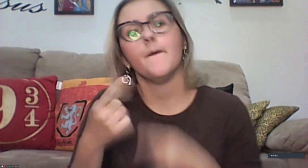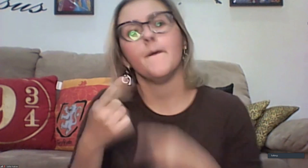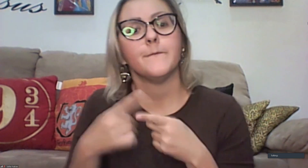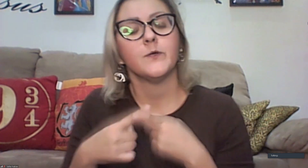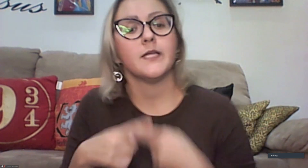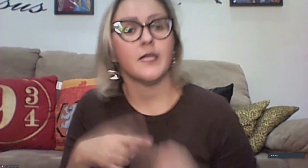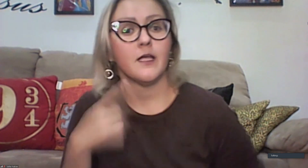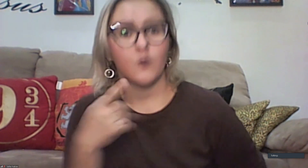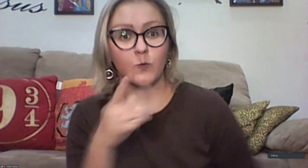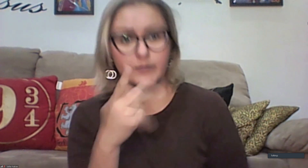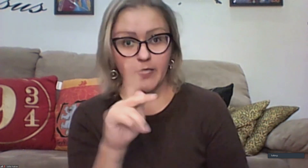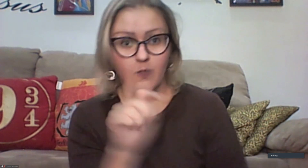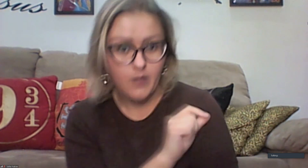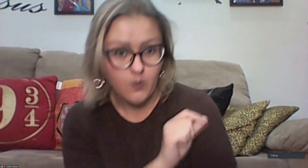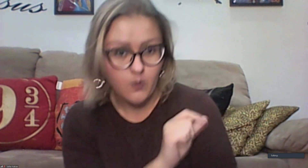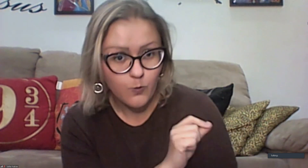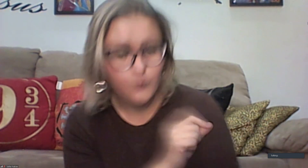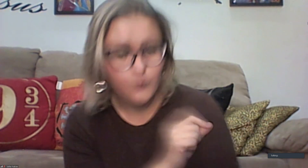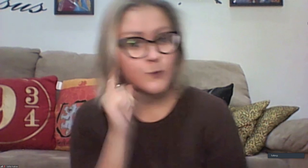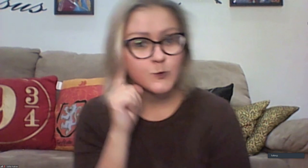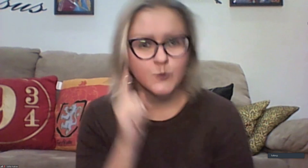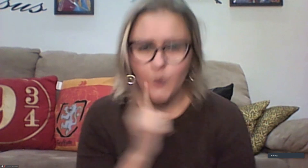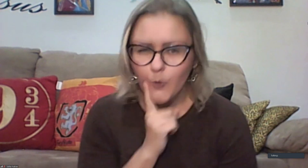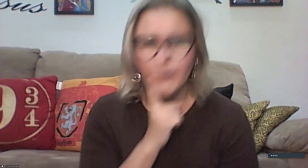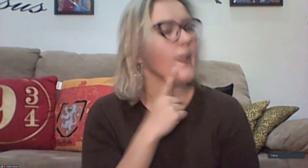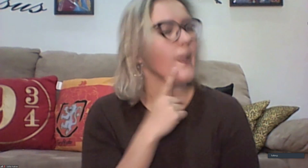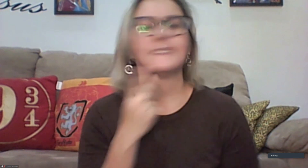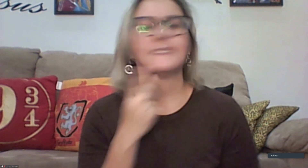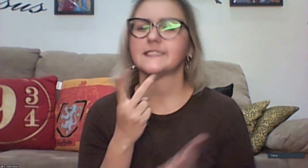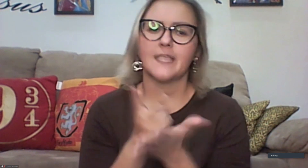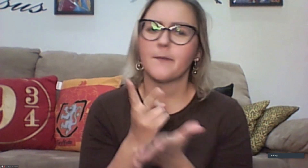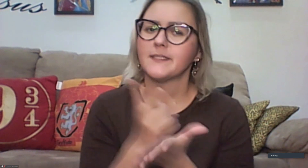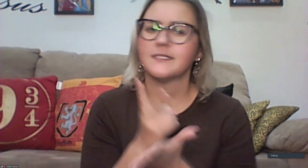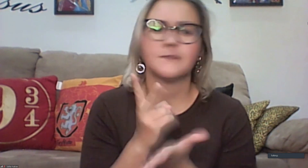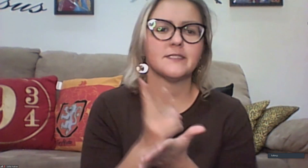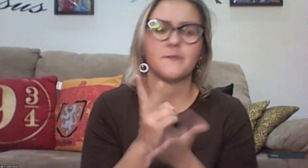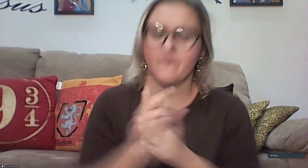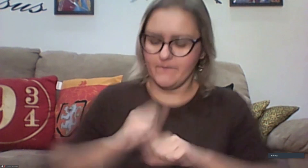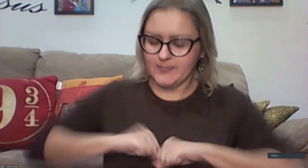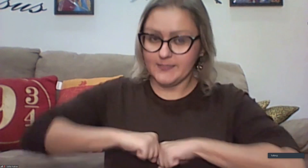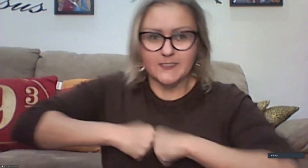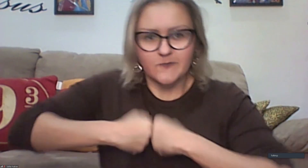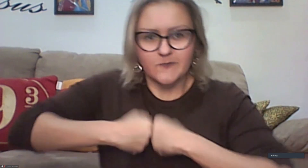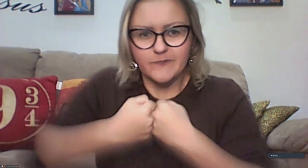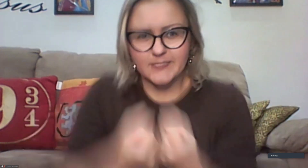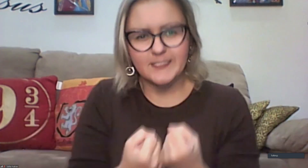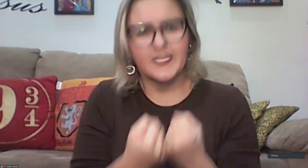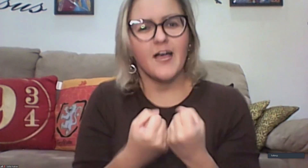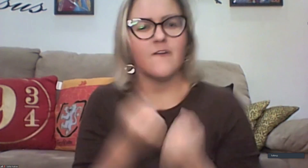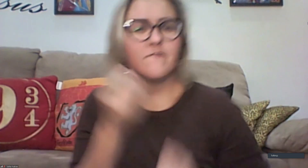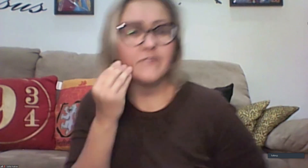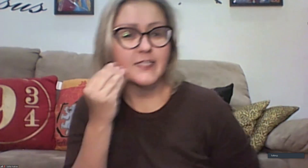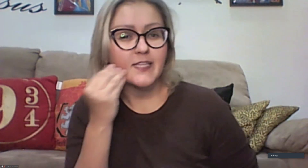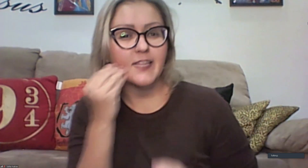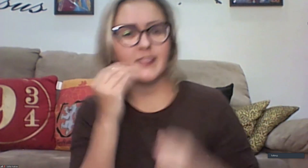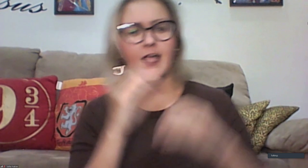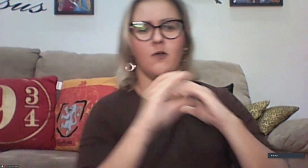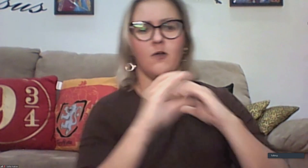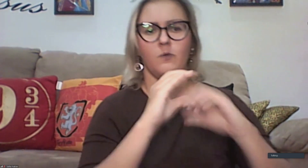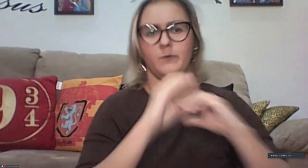surdo, é necessário um grande esforço sempre para a comunicação. É importante que exista esse